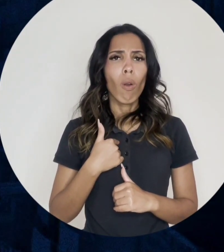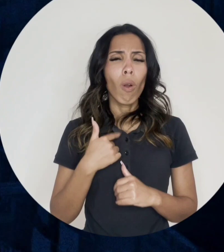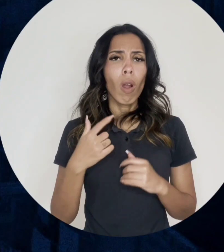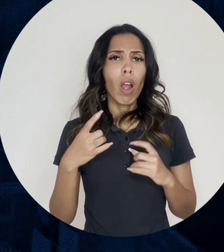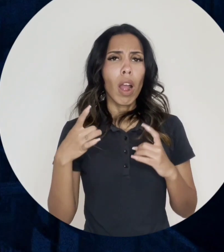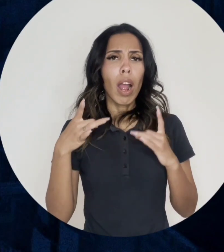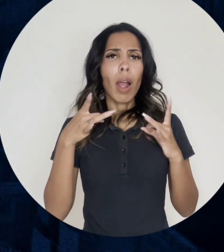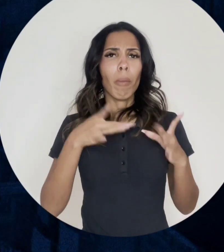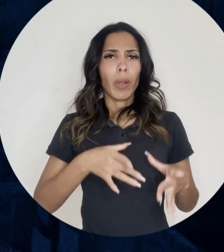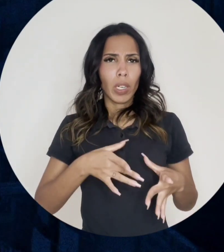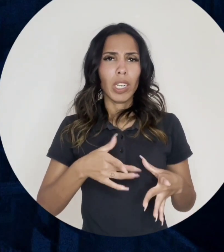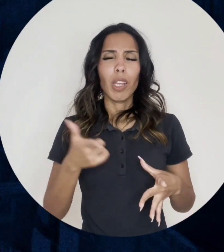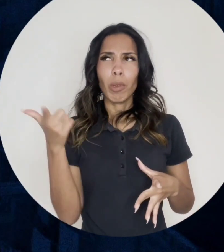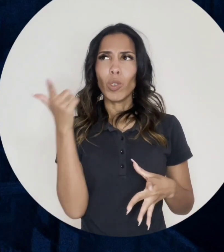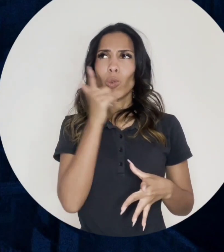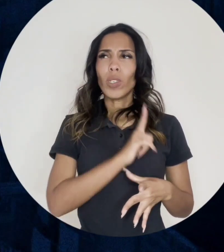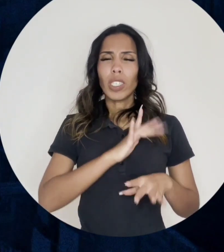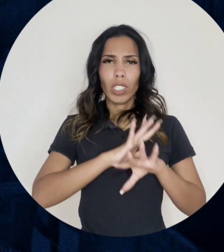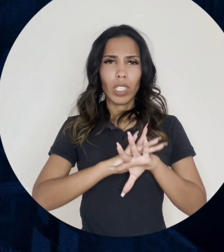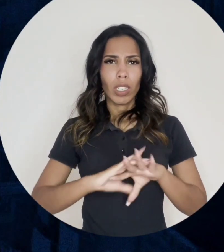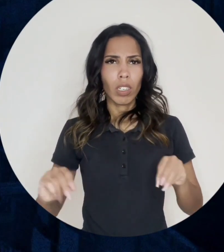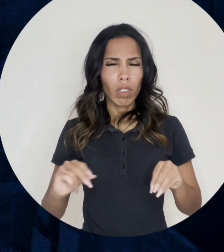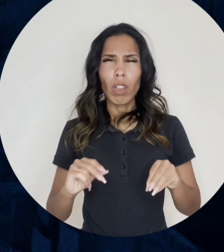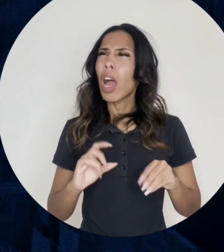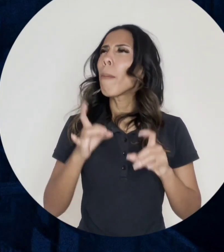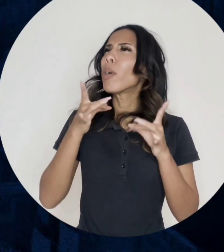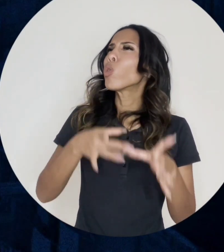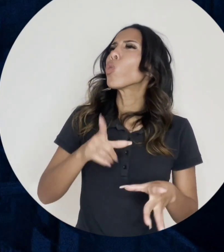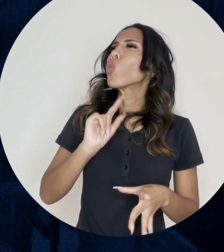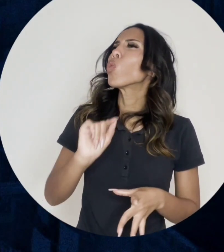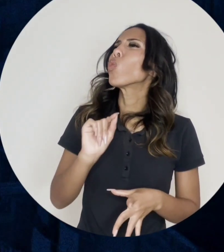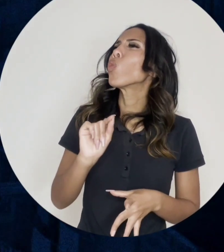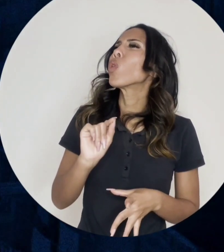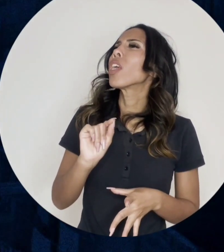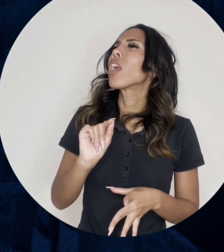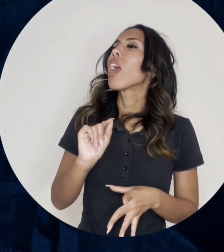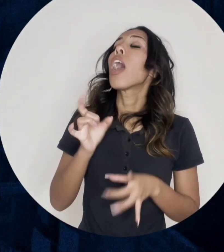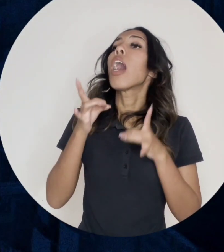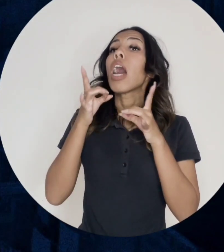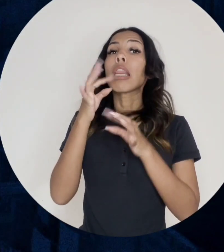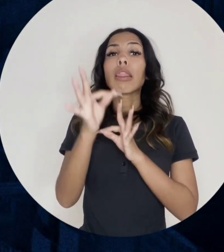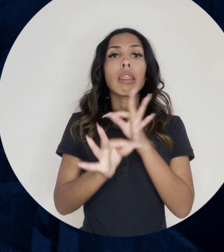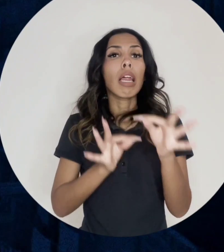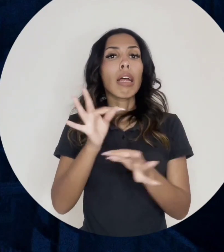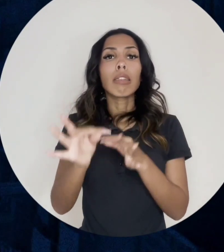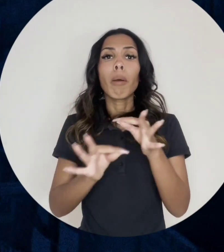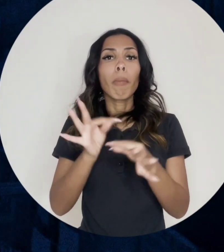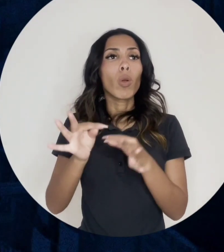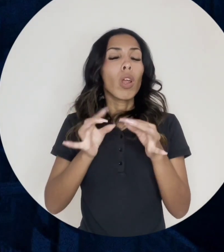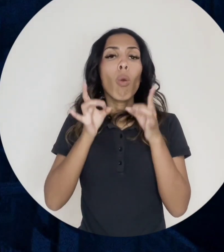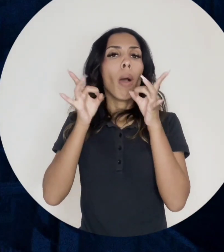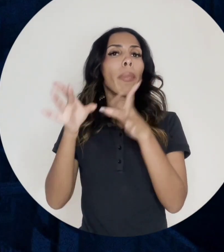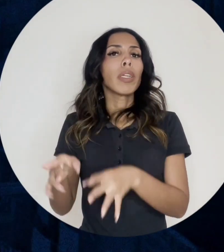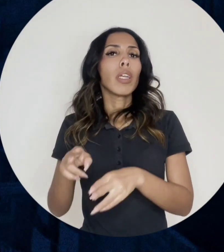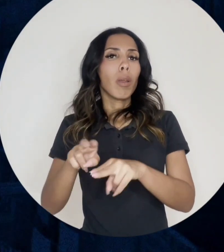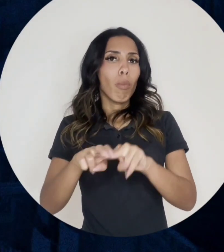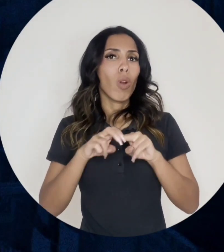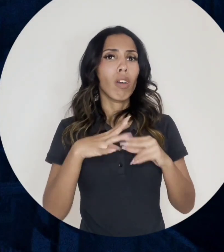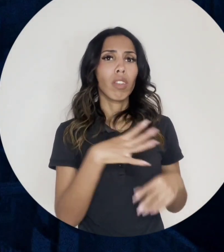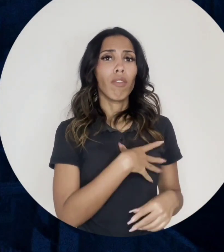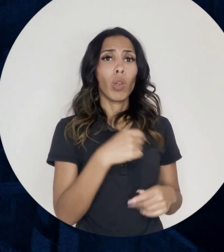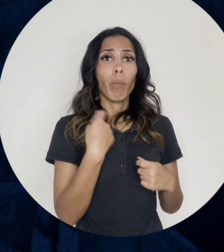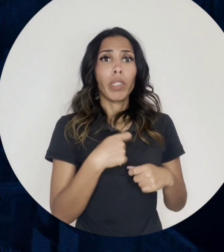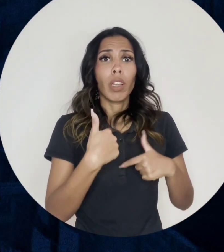o médico brinca a cabeça comigo. Abandonou o tratamento? Né? Por causa do meu filho. Por isso que eu acho que a tuberculose, além de